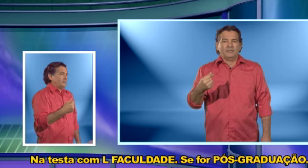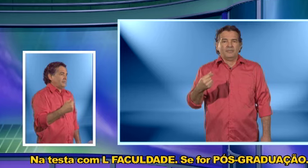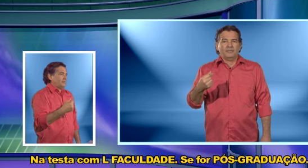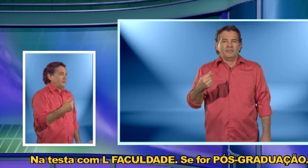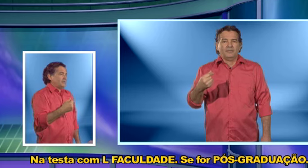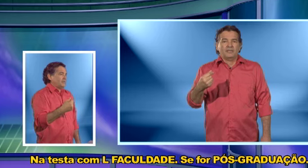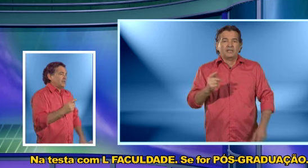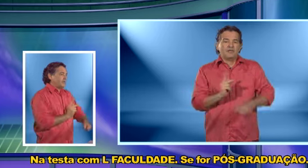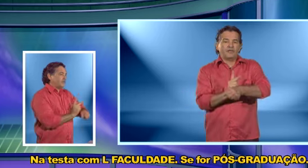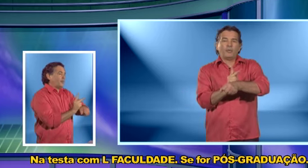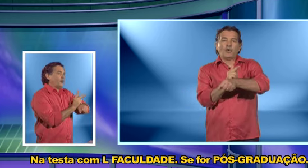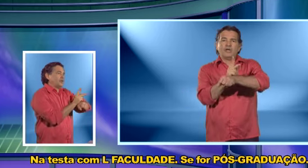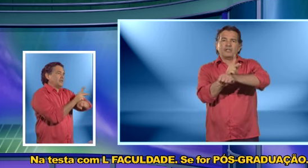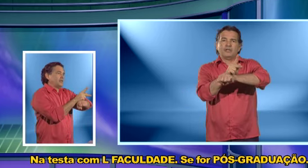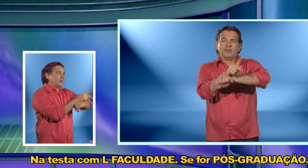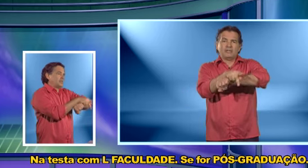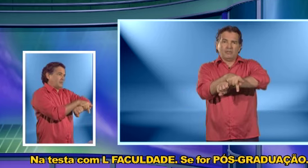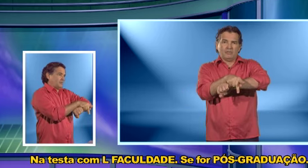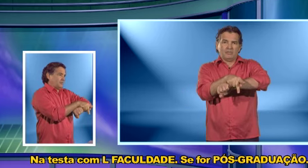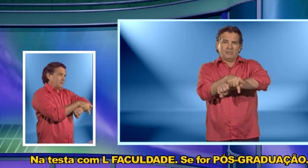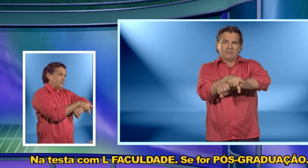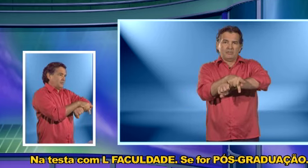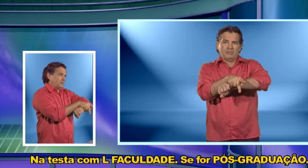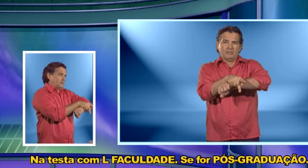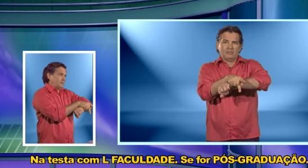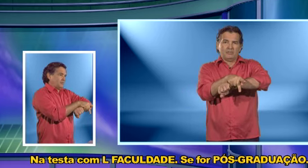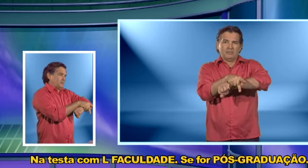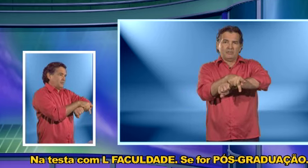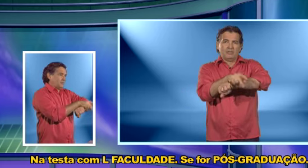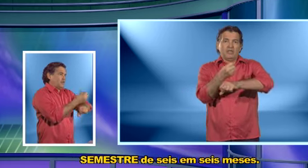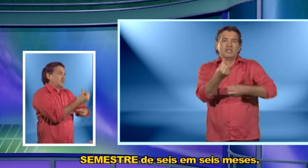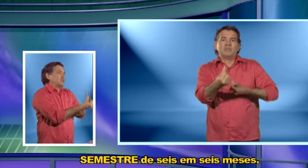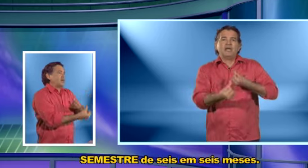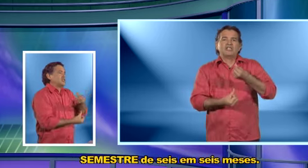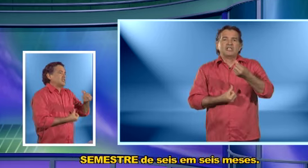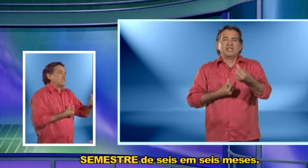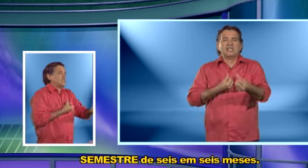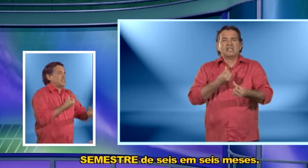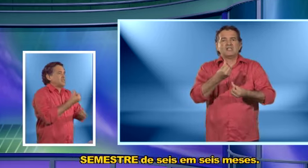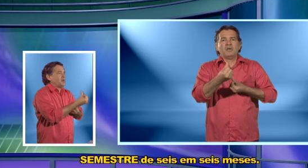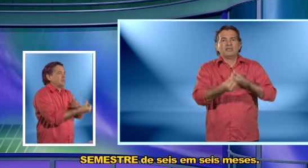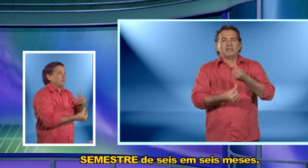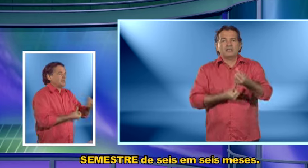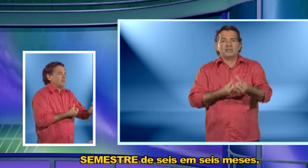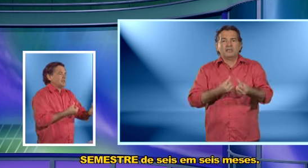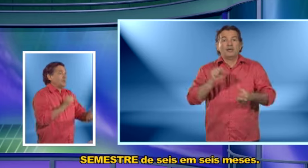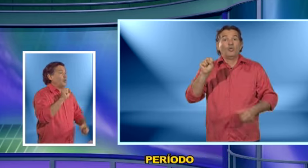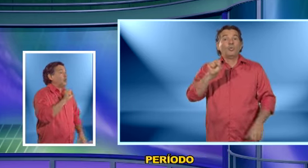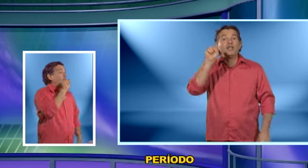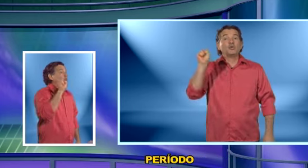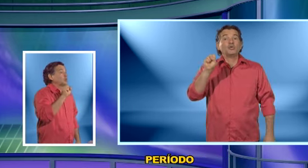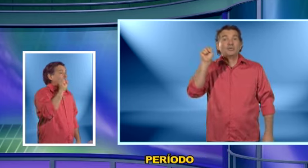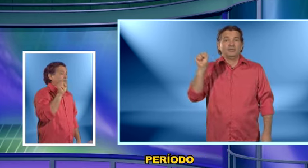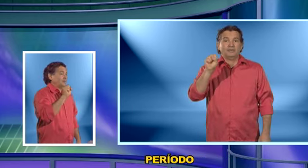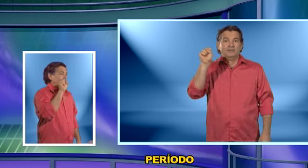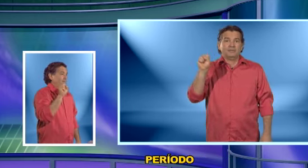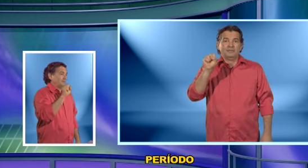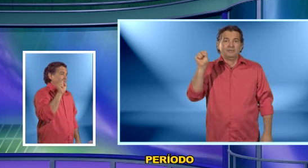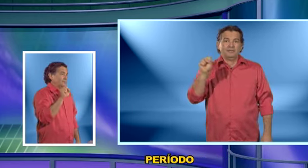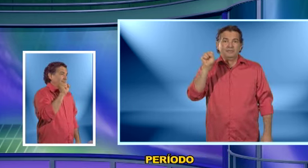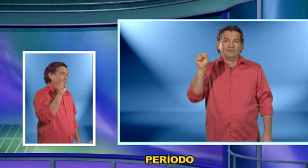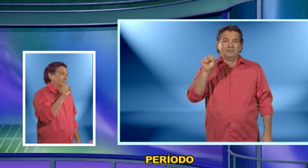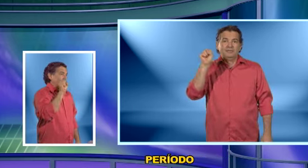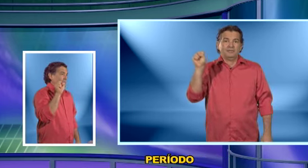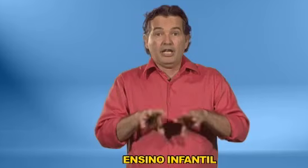faculdade. Se for pós-graduação, se mexe de 6 em 6 meses. O período,